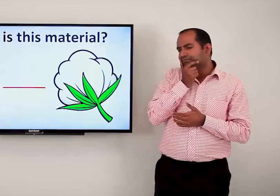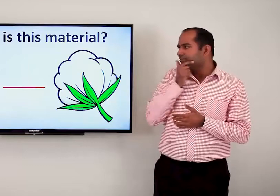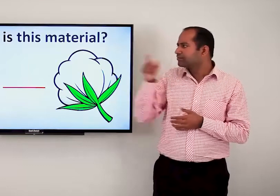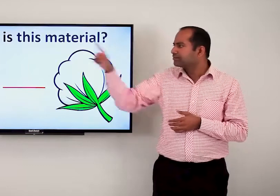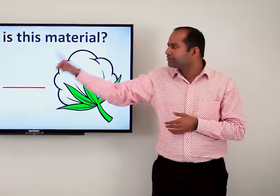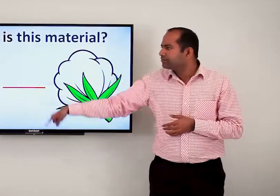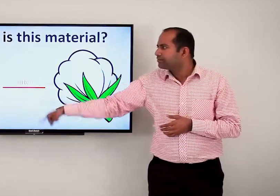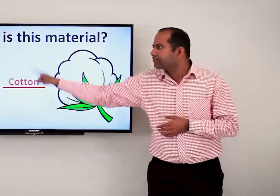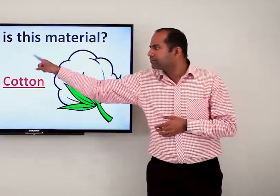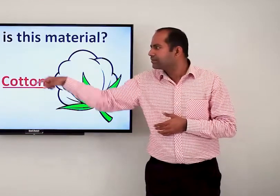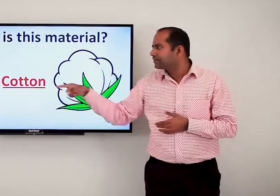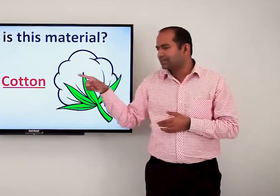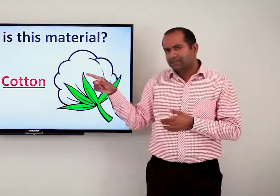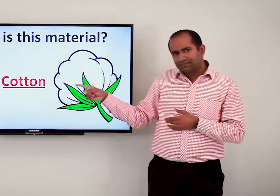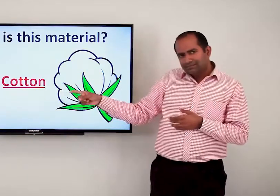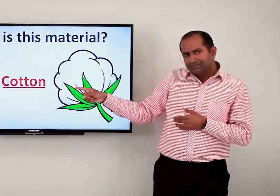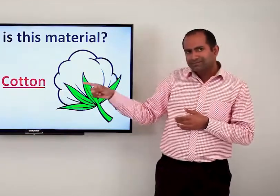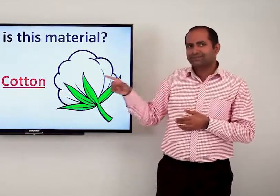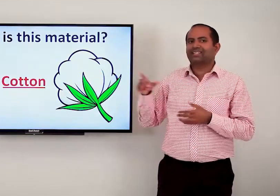रुई। दुरुस्त जवाब।